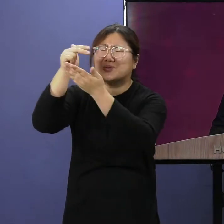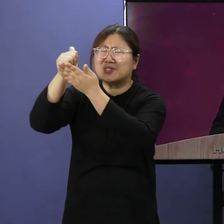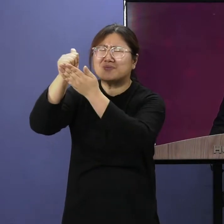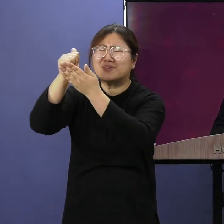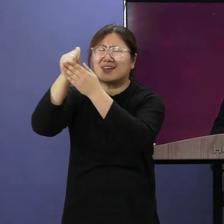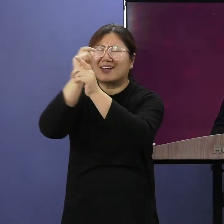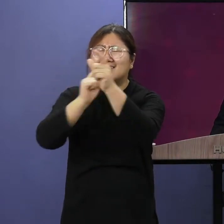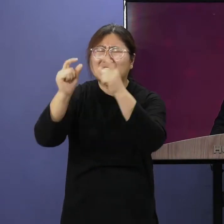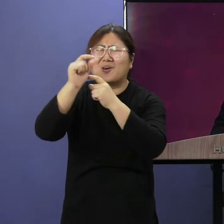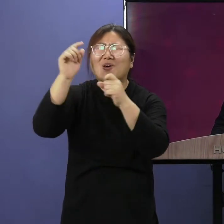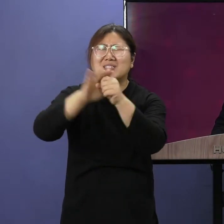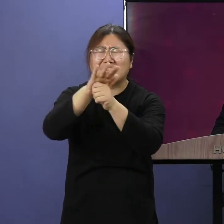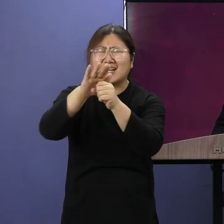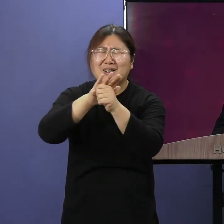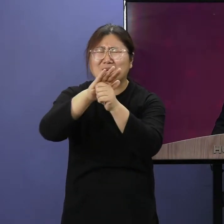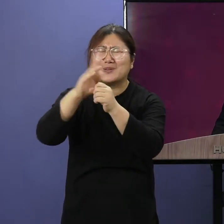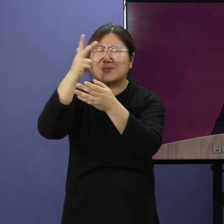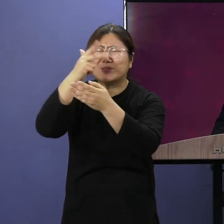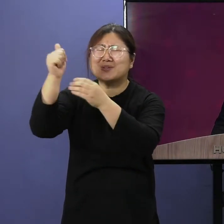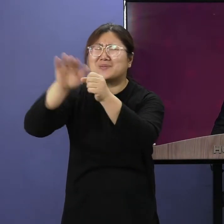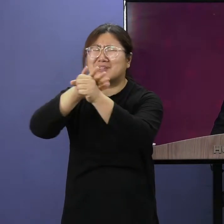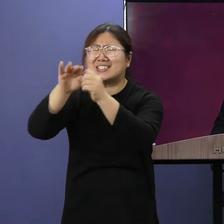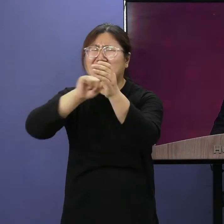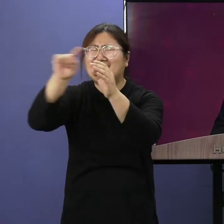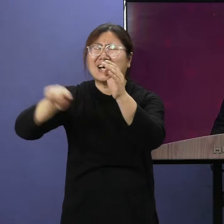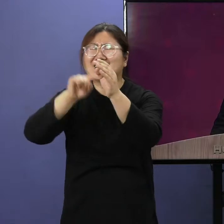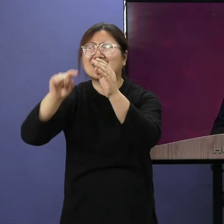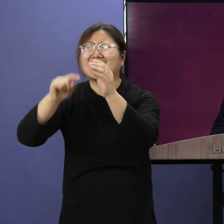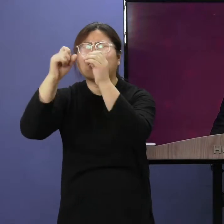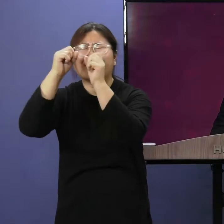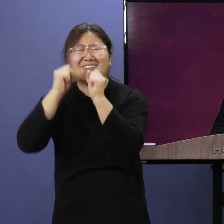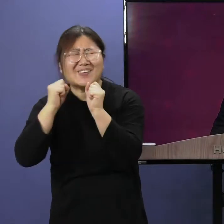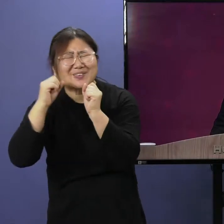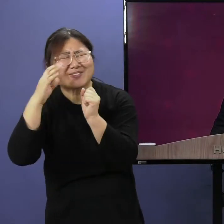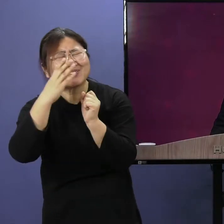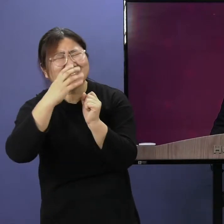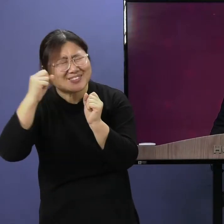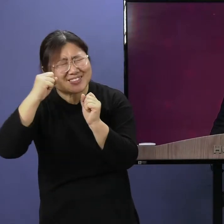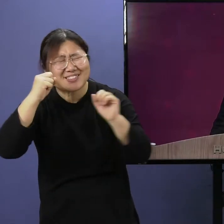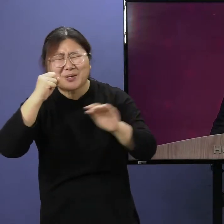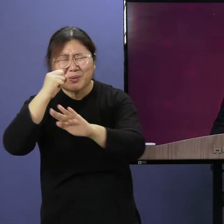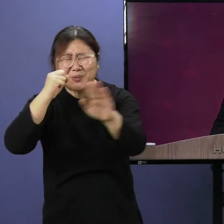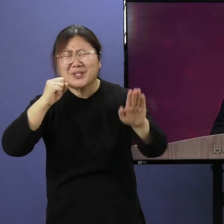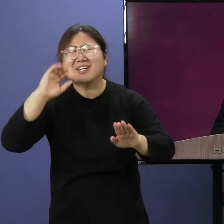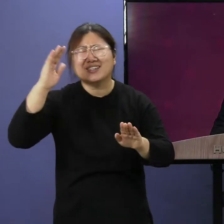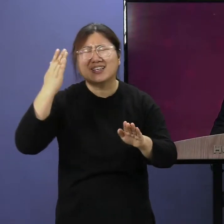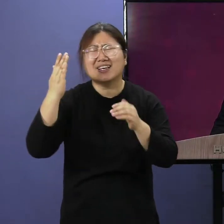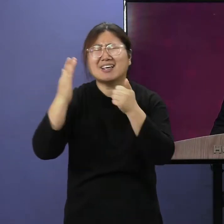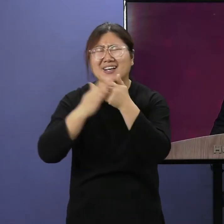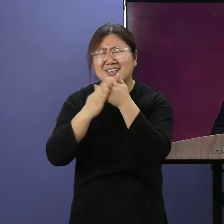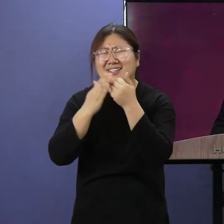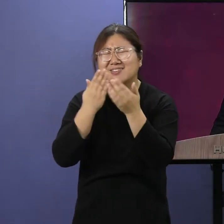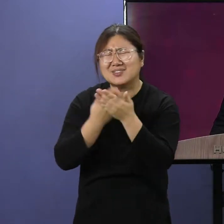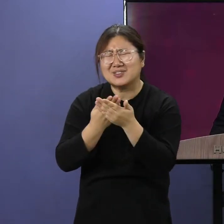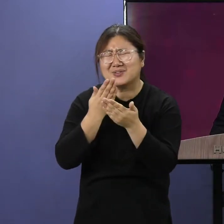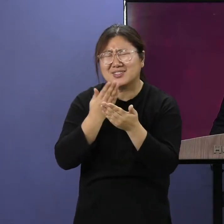가운데 머물며 그 사랑을 누릴 수 있는 우리 모두가 되게 하여 주옵소서.